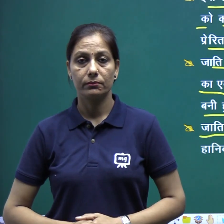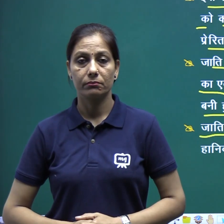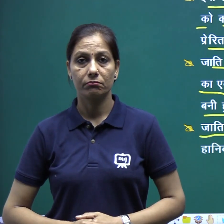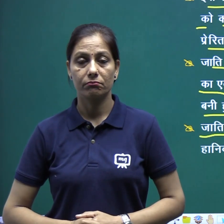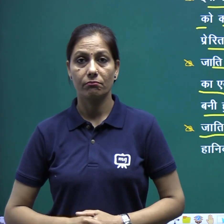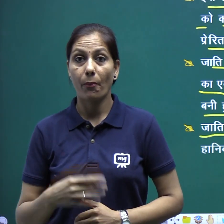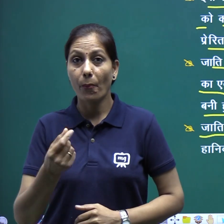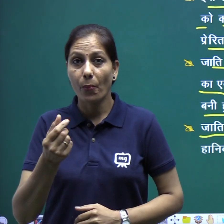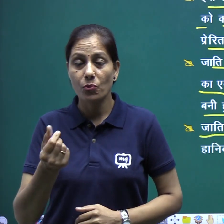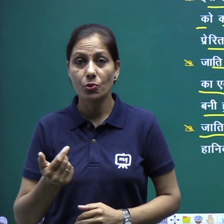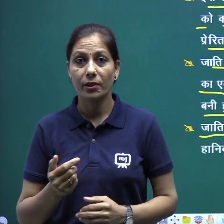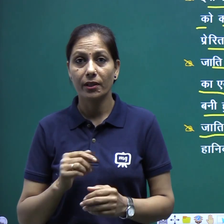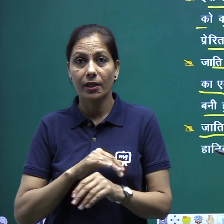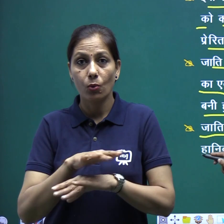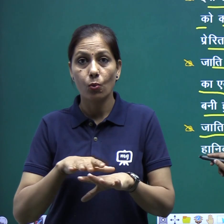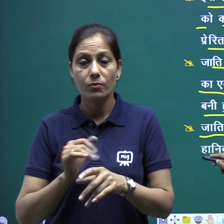आर्थिक रूप से